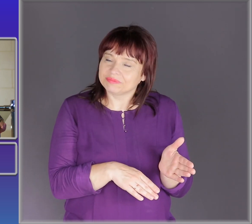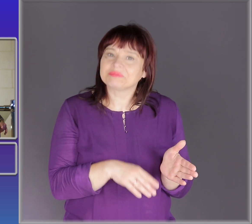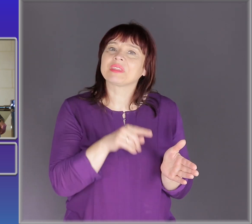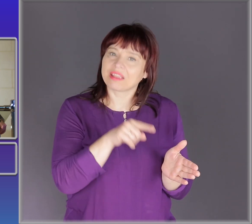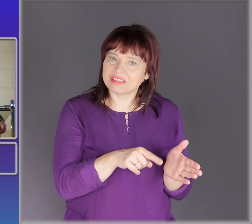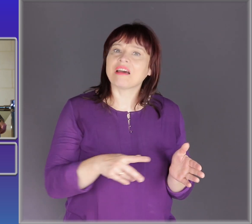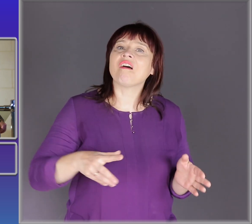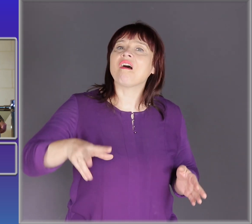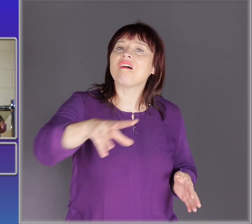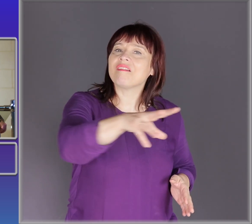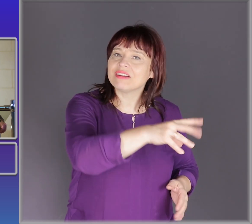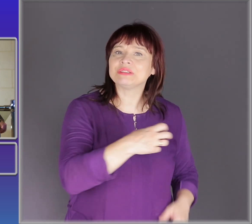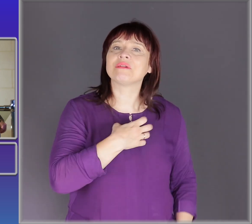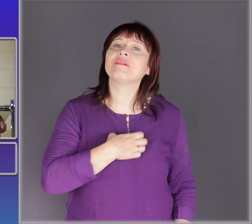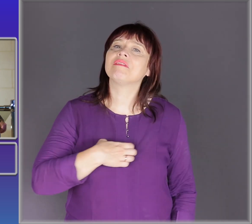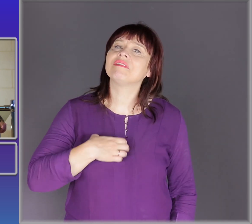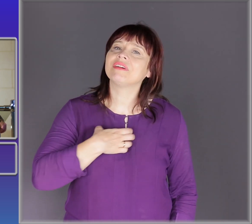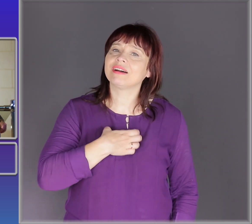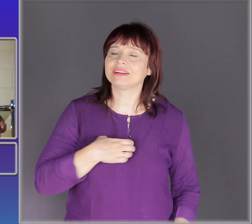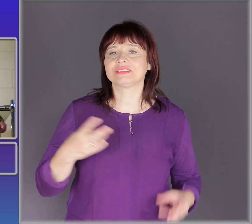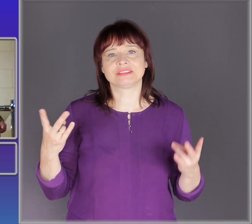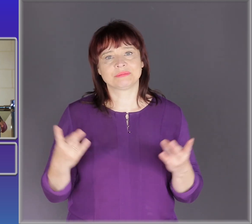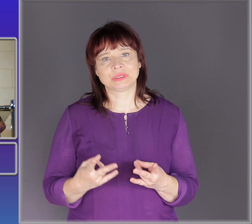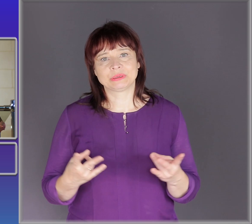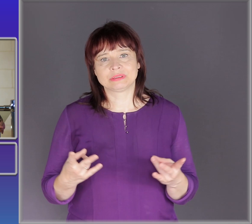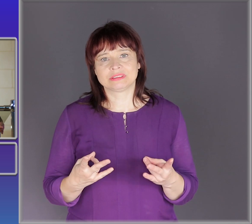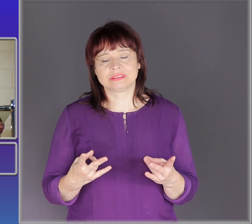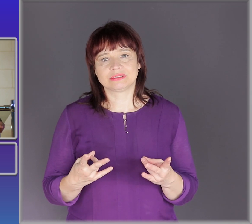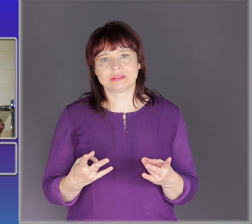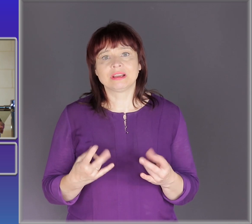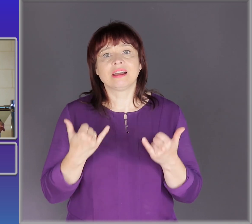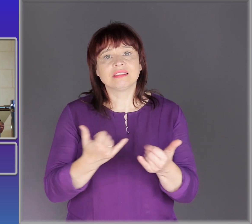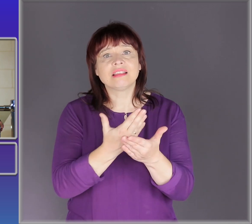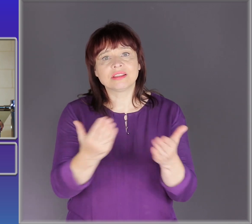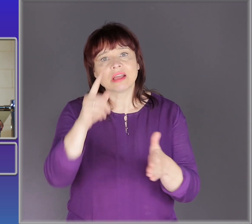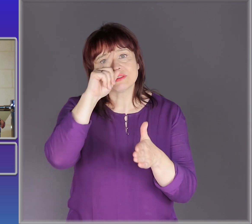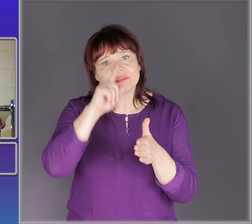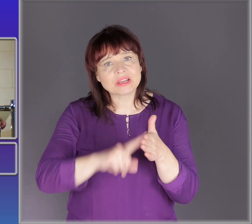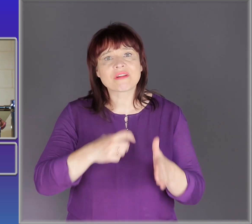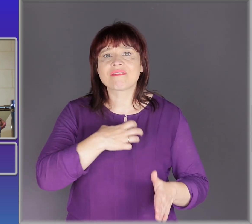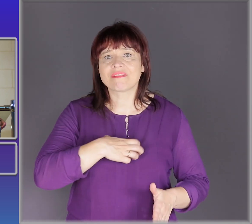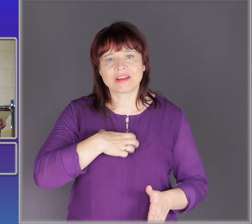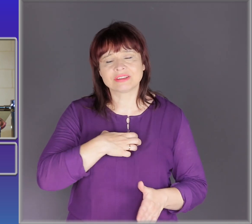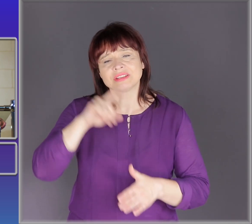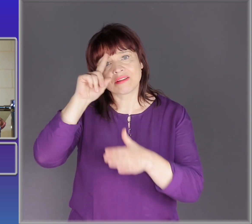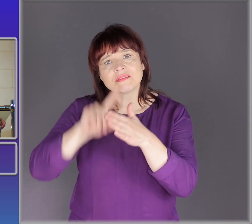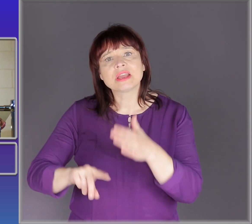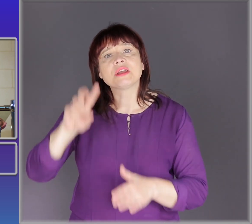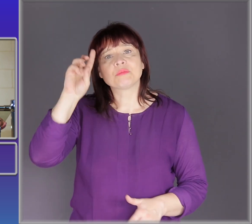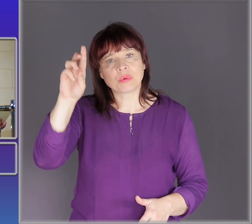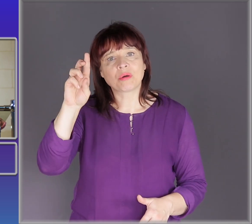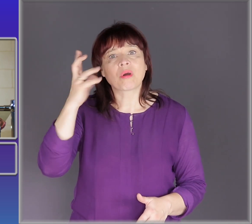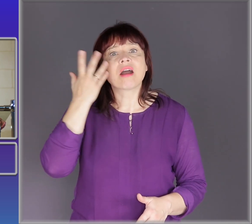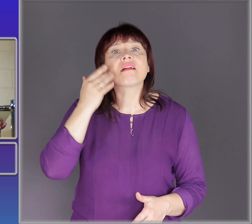но это все является важным и нужным для нас это очень важно просто доверять богу и верить